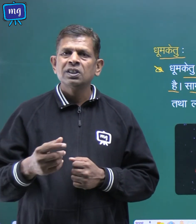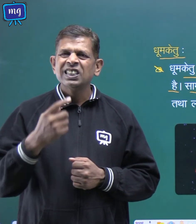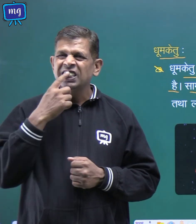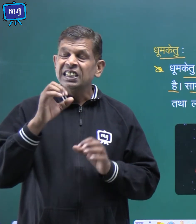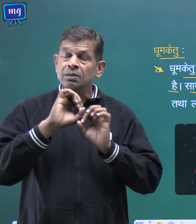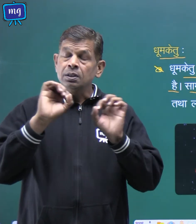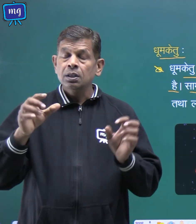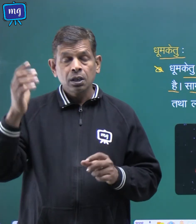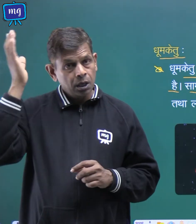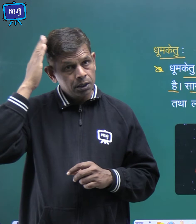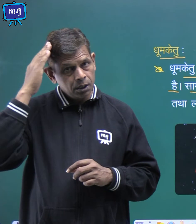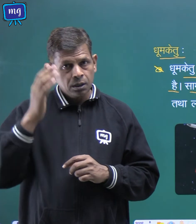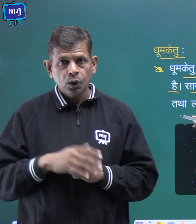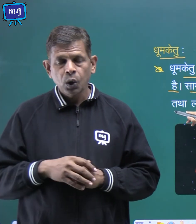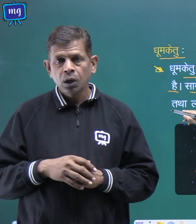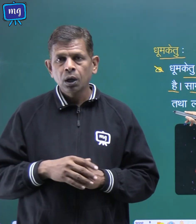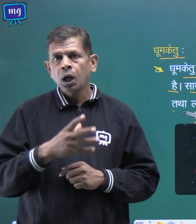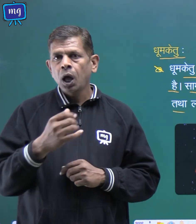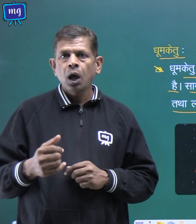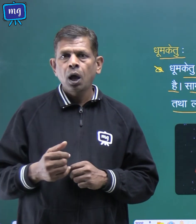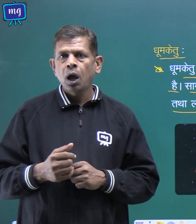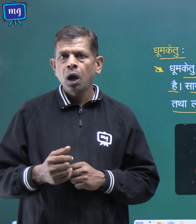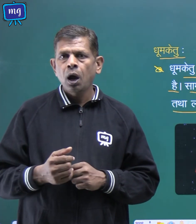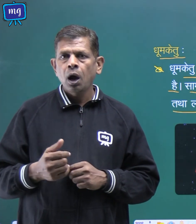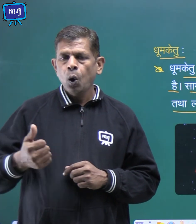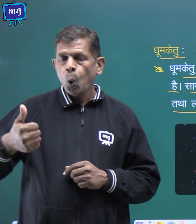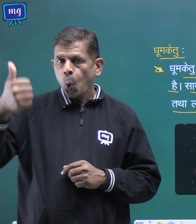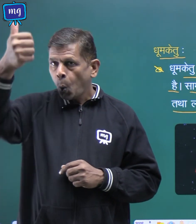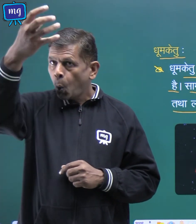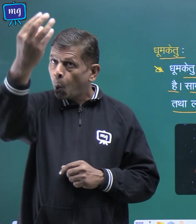चमकीले सिर तथा लंबी पूंछ वाले